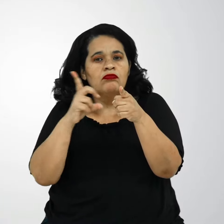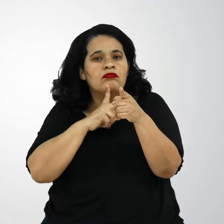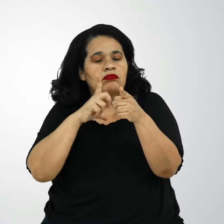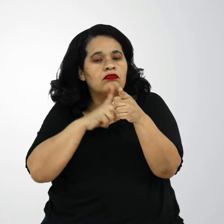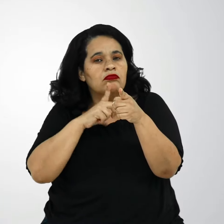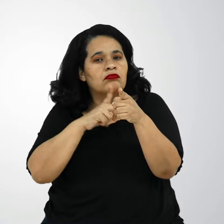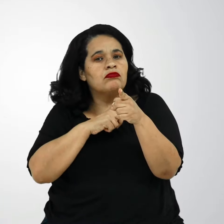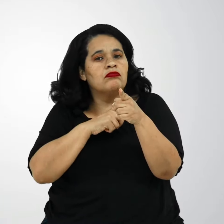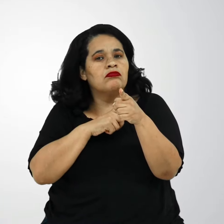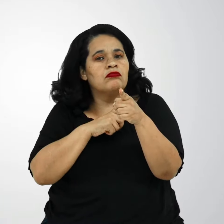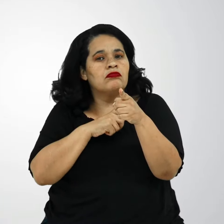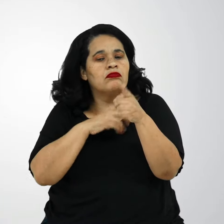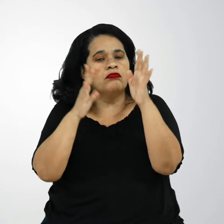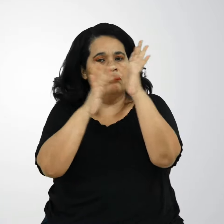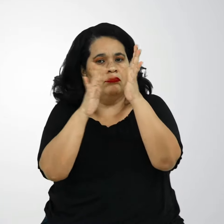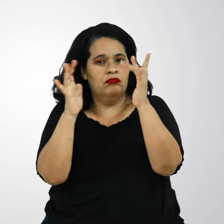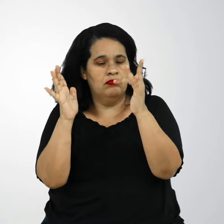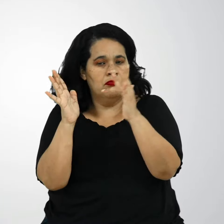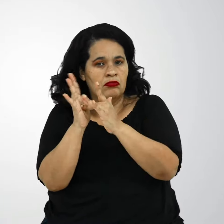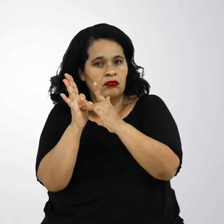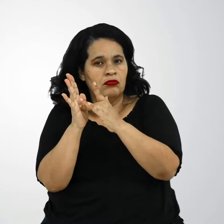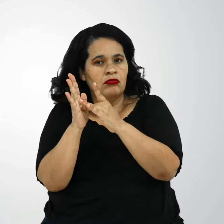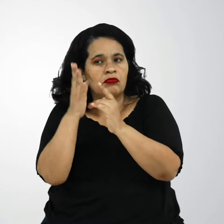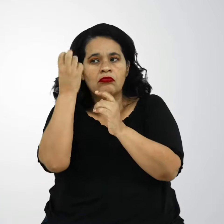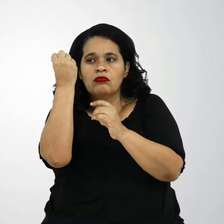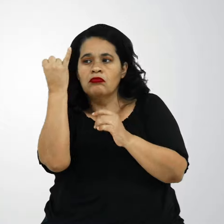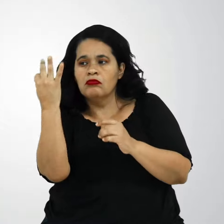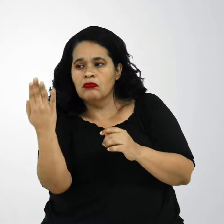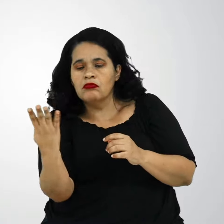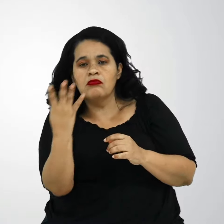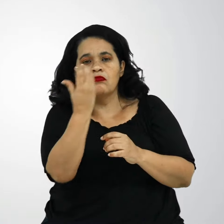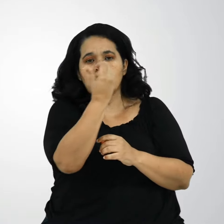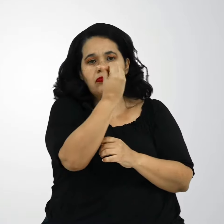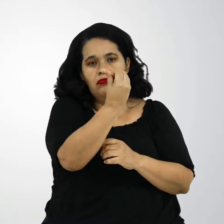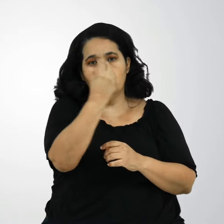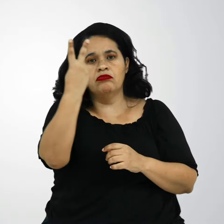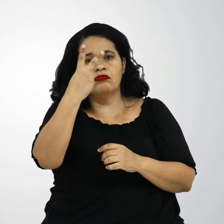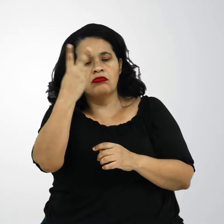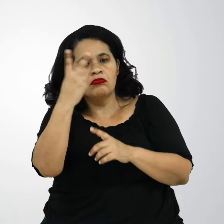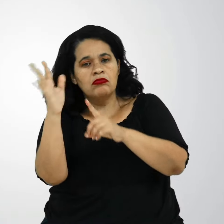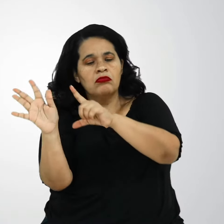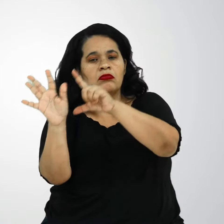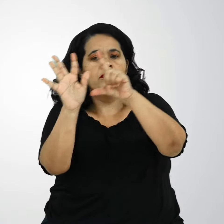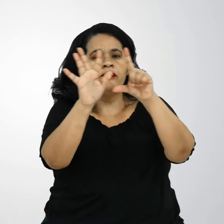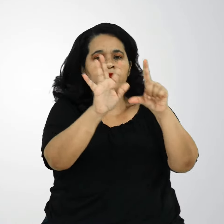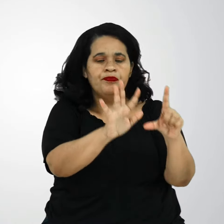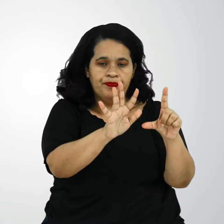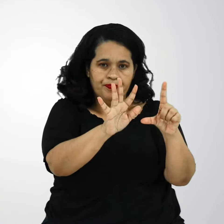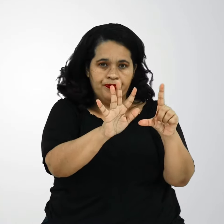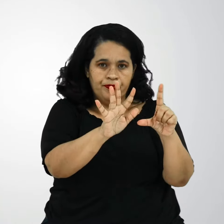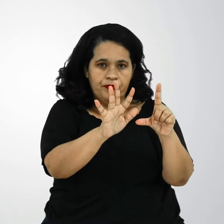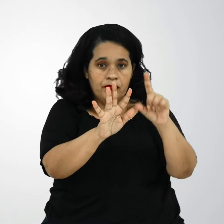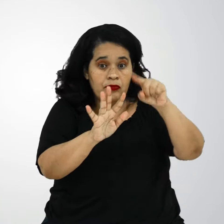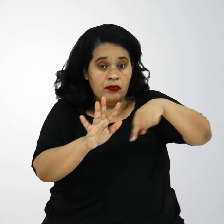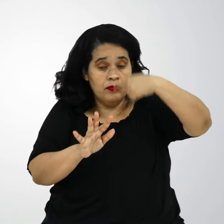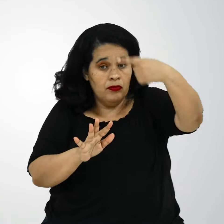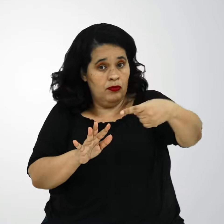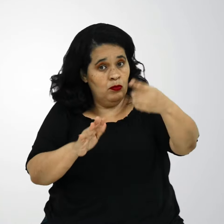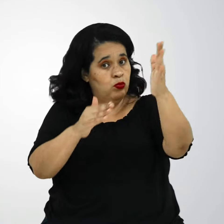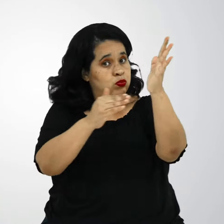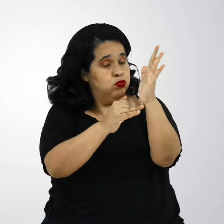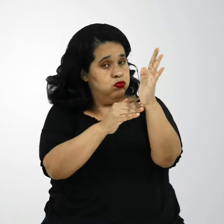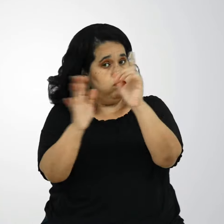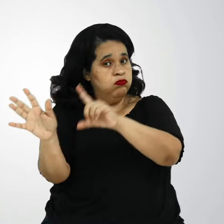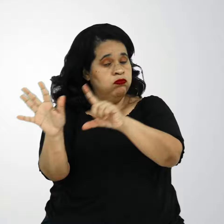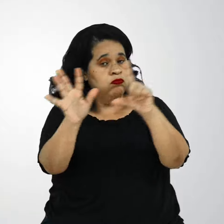contaria 62 semanas. E depois restaria a última semana. E na